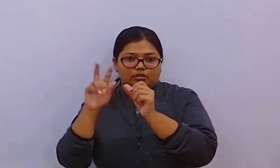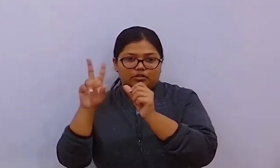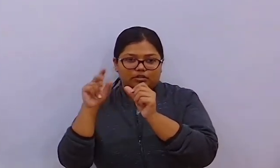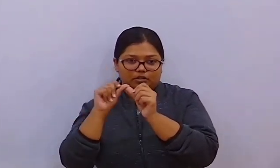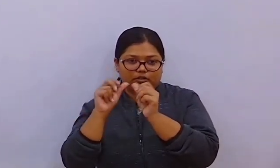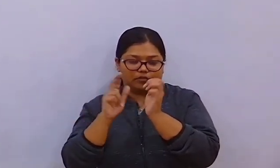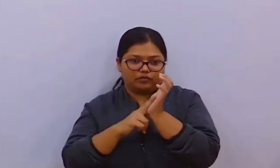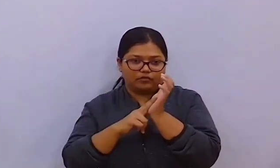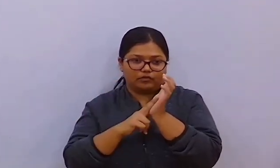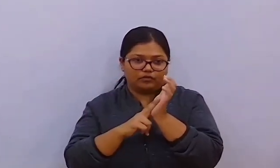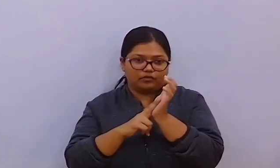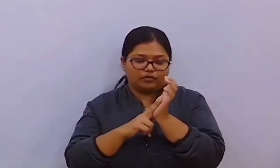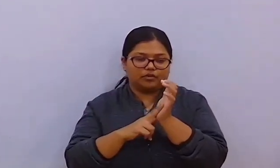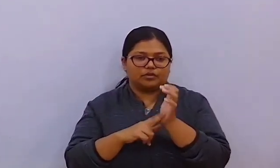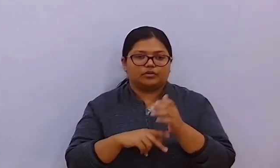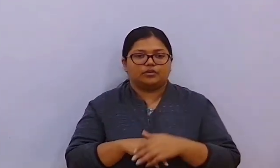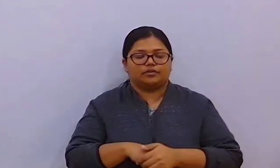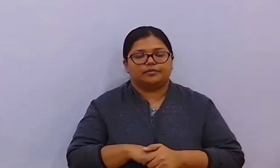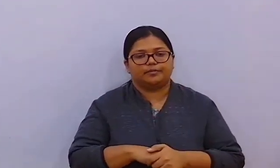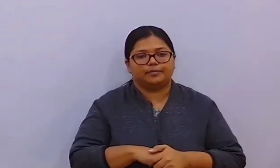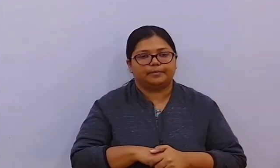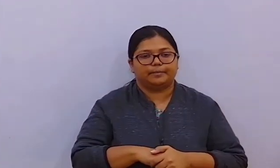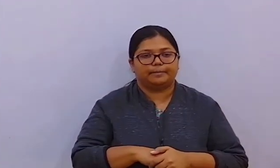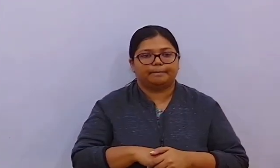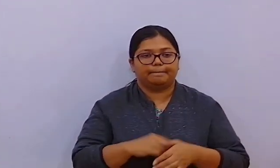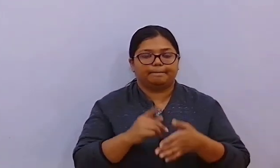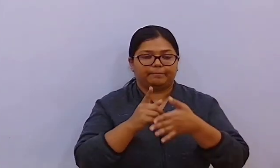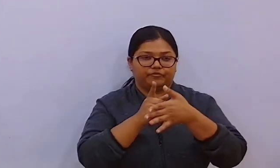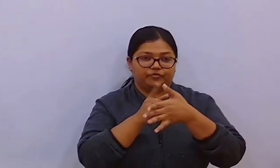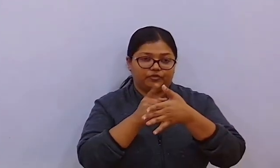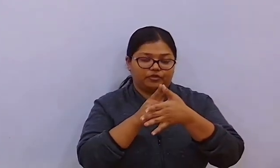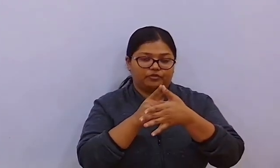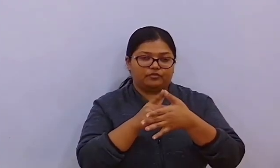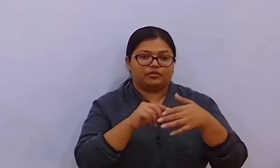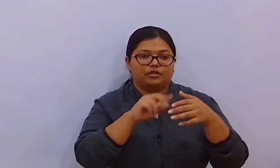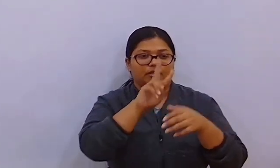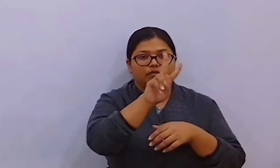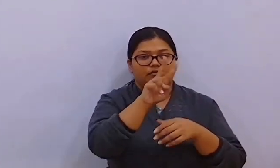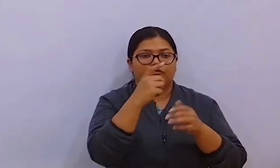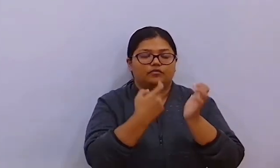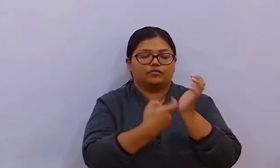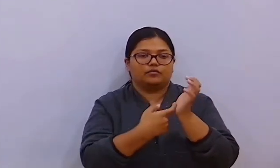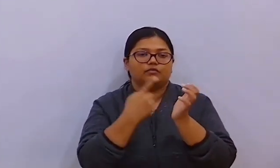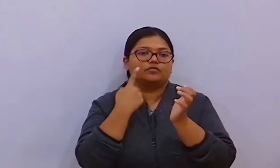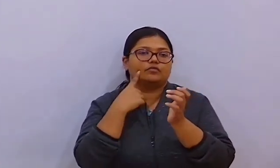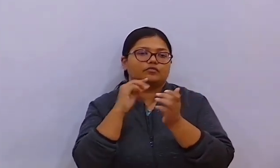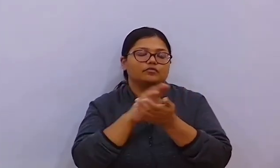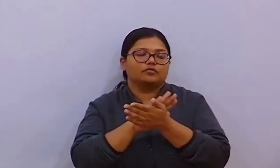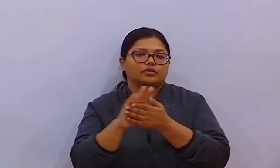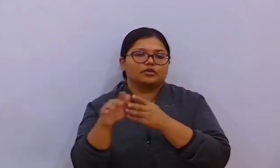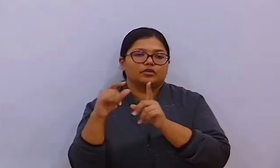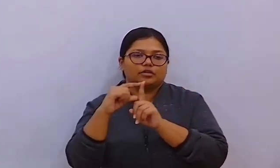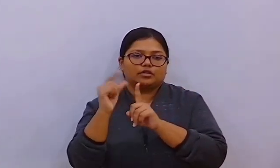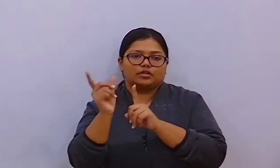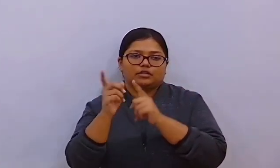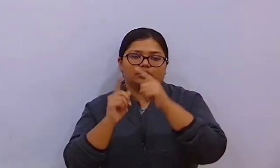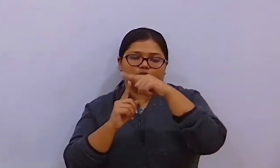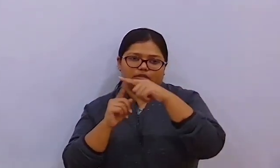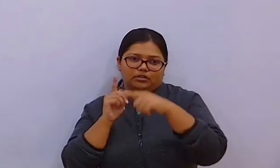देववर्मन, शताधवन और लास्ट में वृहद्रथ। यह माना जाता है कि मौर्य वंश का अंतिम